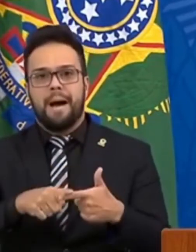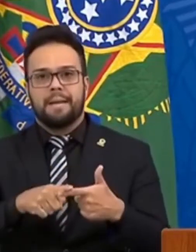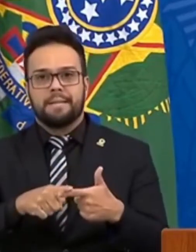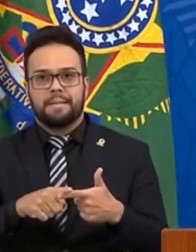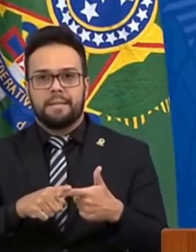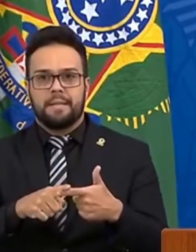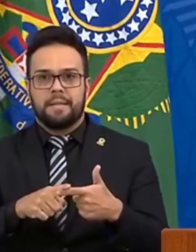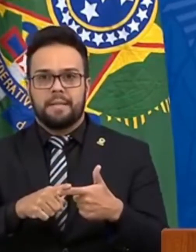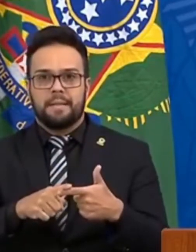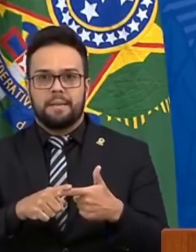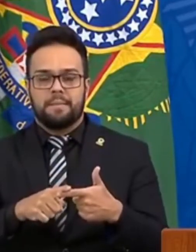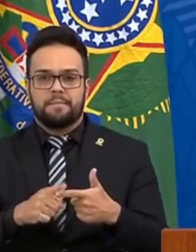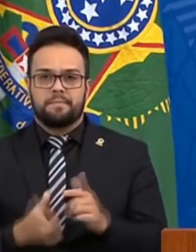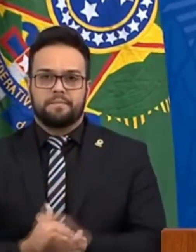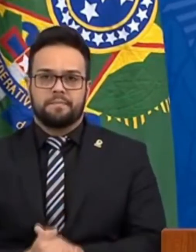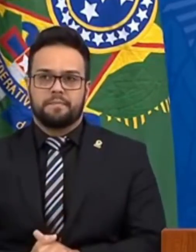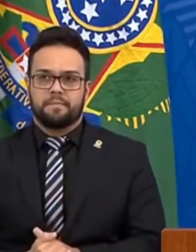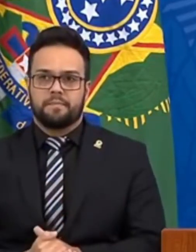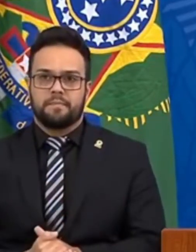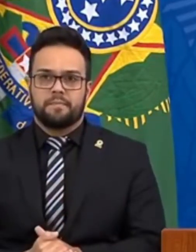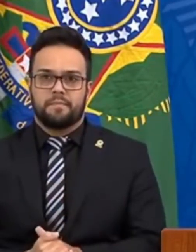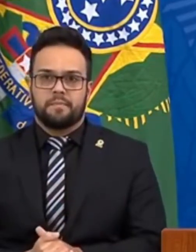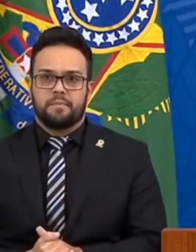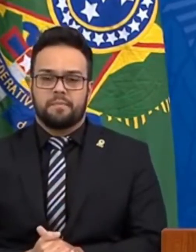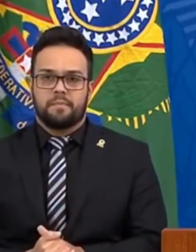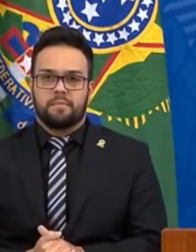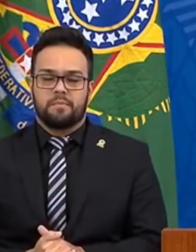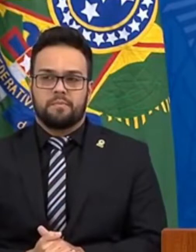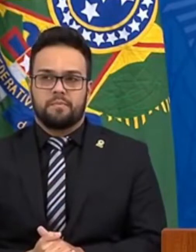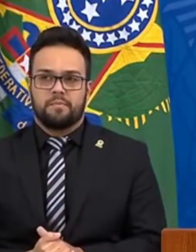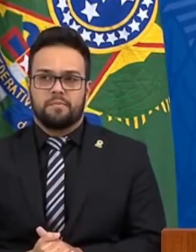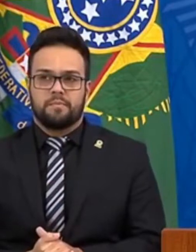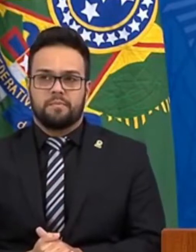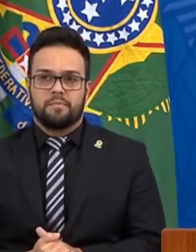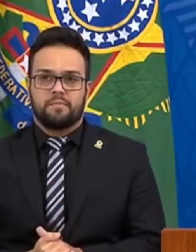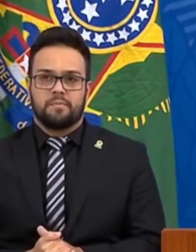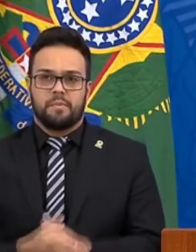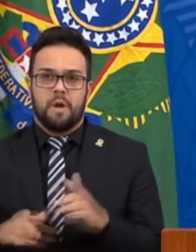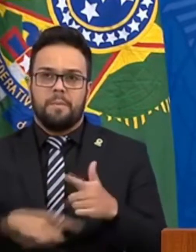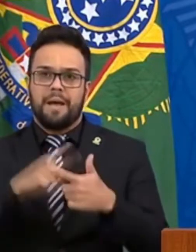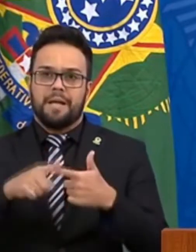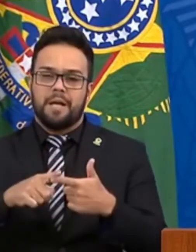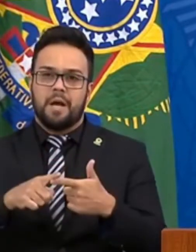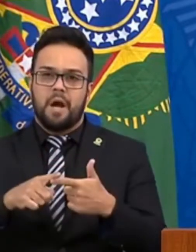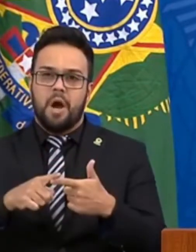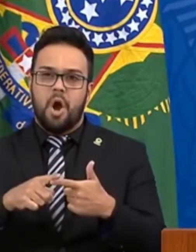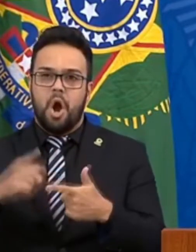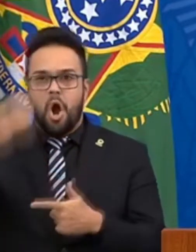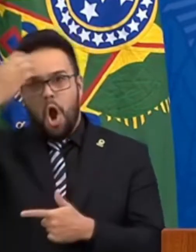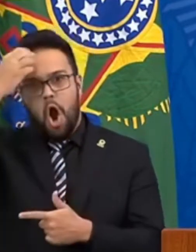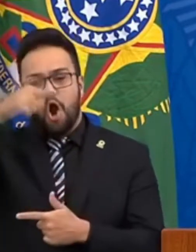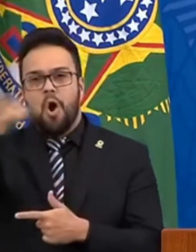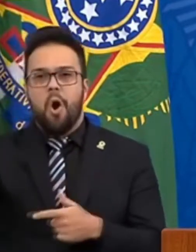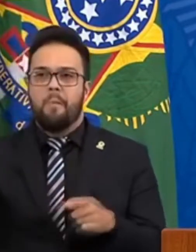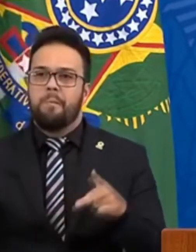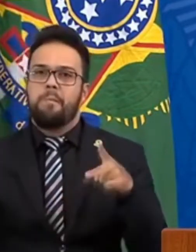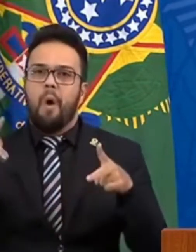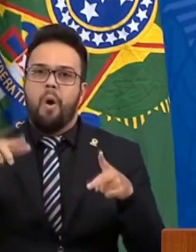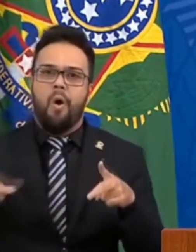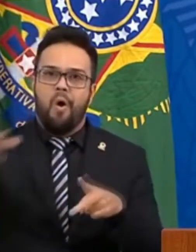conta e nas costas do nosso sofrido povo